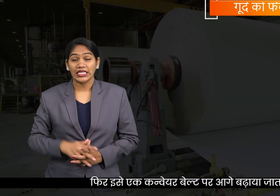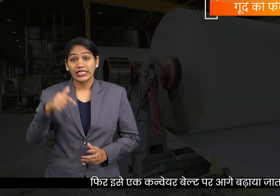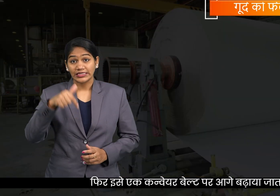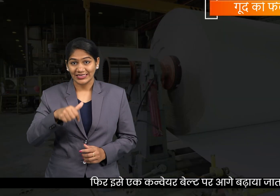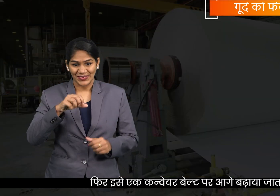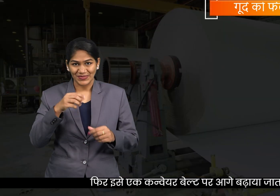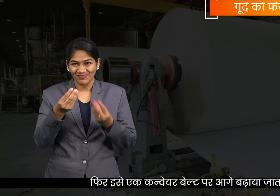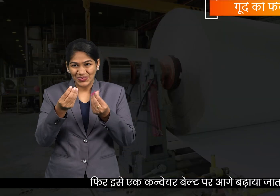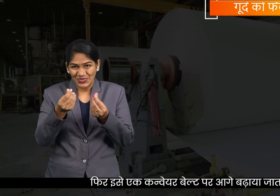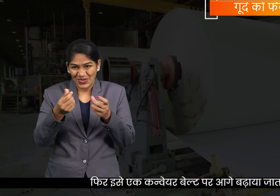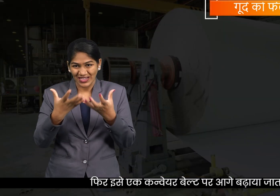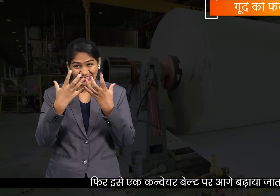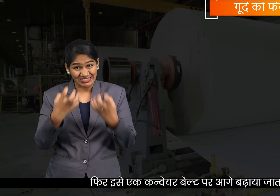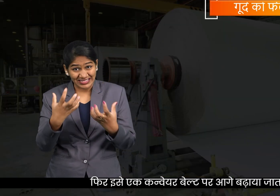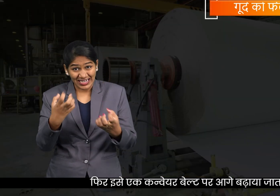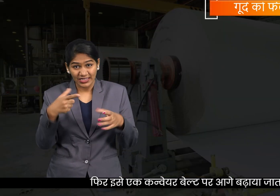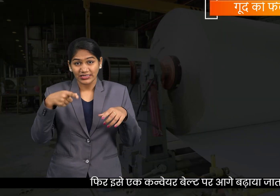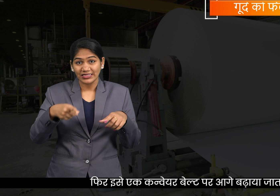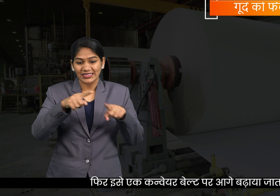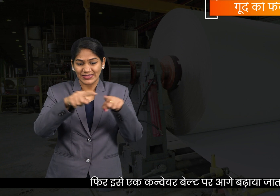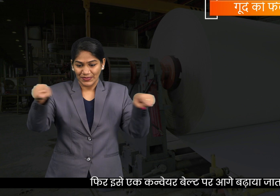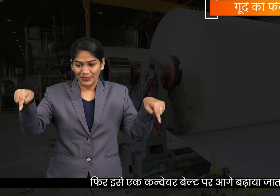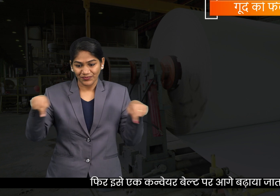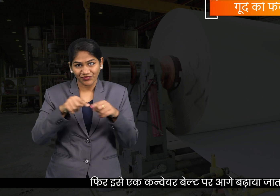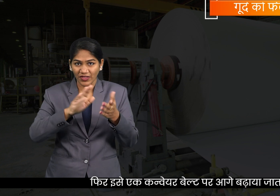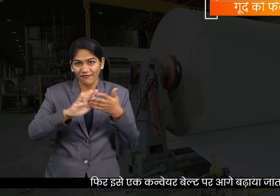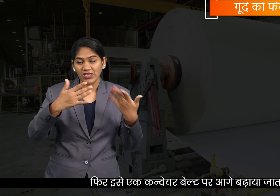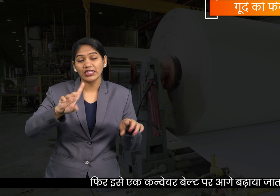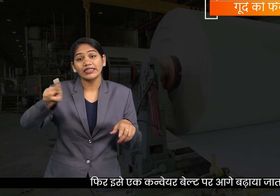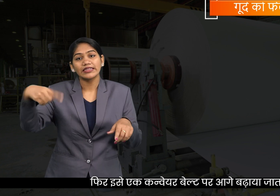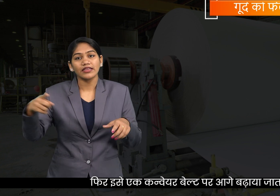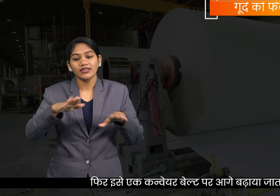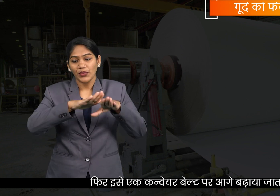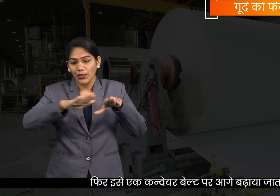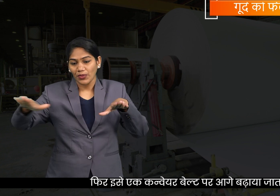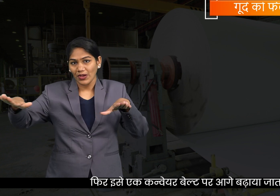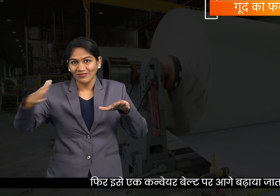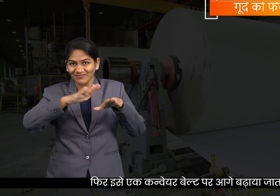फिर इसे एक कन्वेयर बेल्ट पर आगे बढ़ाया जाता है।